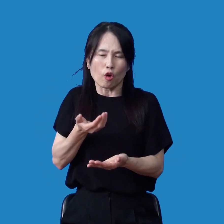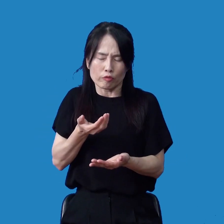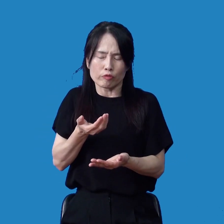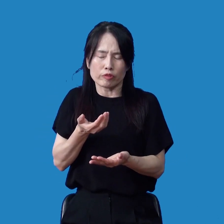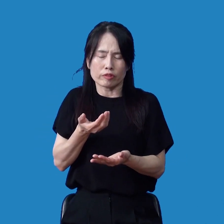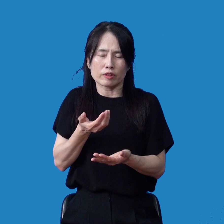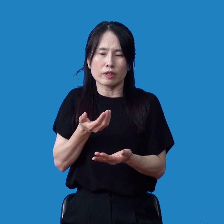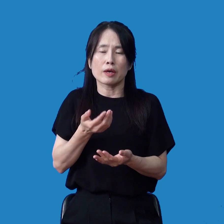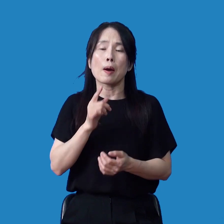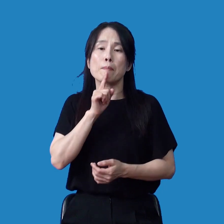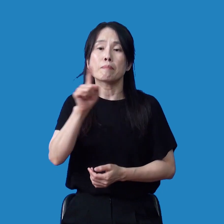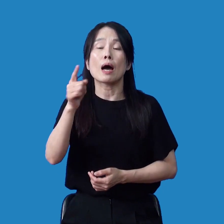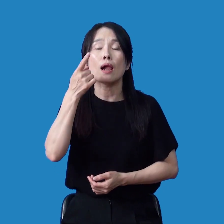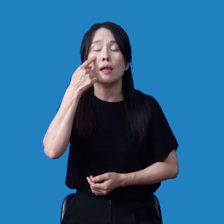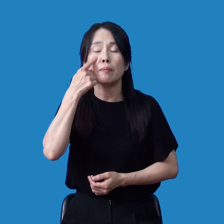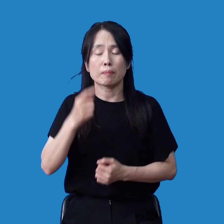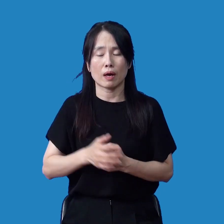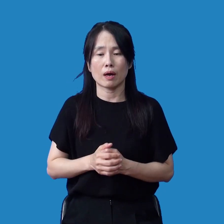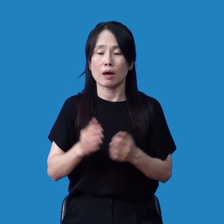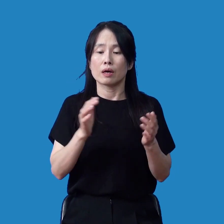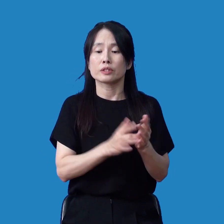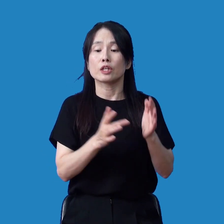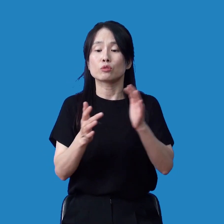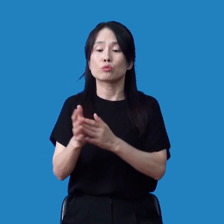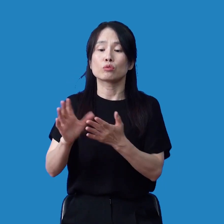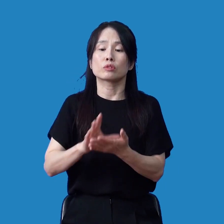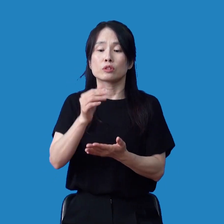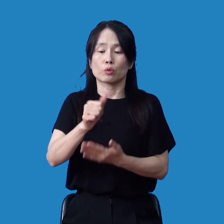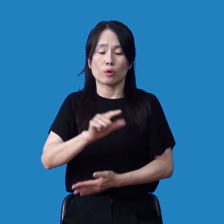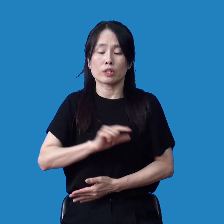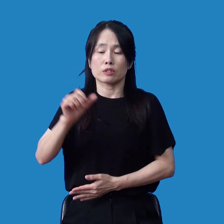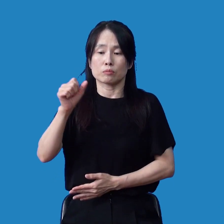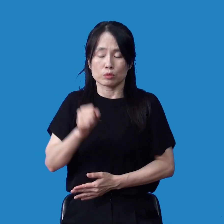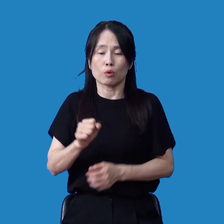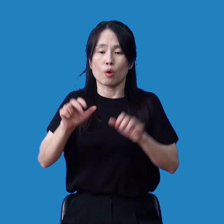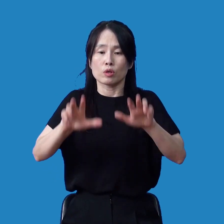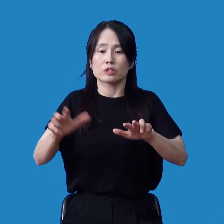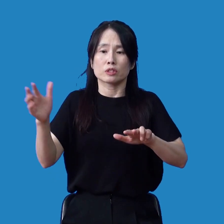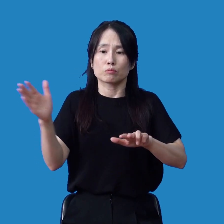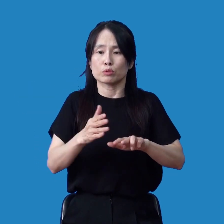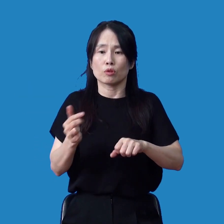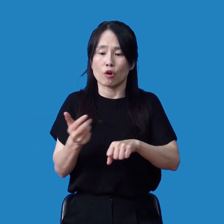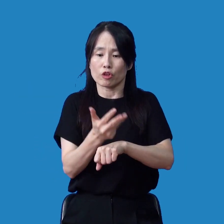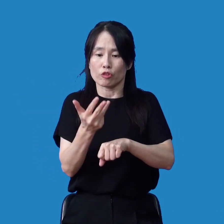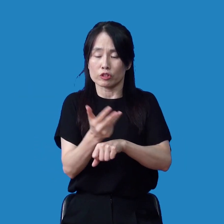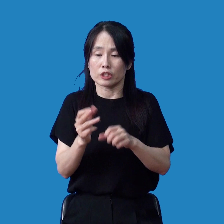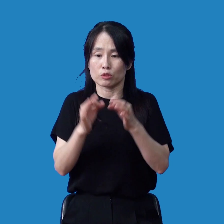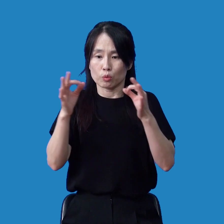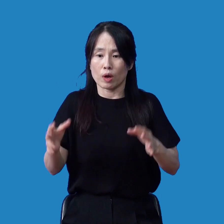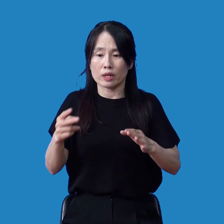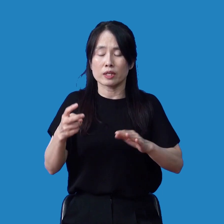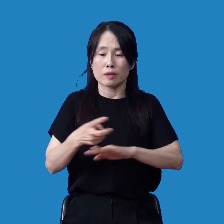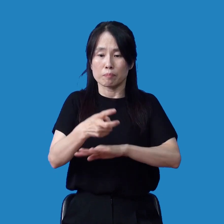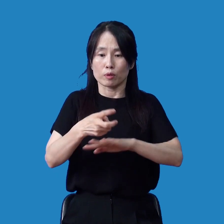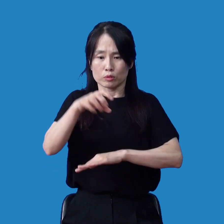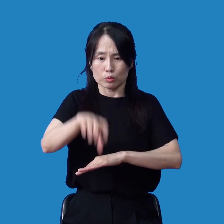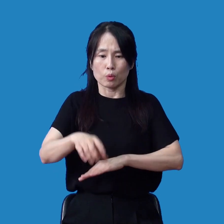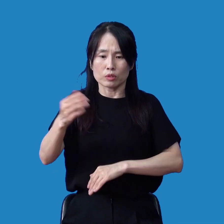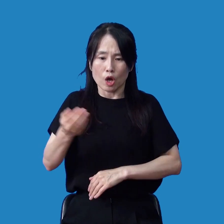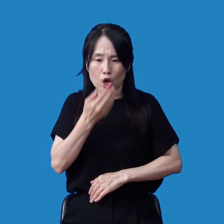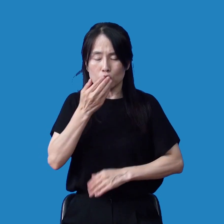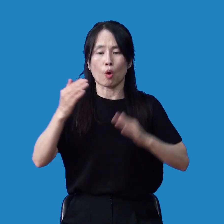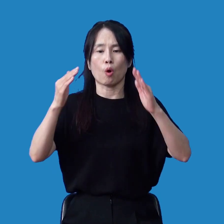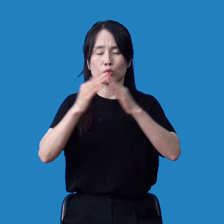말해 보십시오. 예수 그리스도의 이름으로 지금부터 8시간 동안 이 버스를 성소로